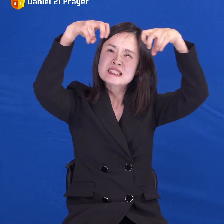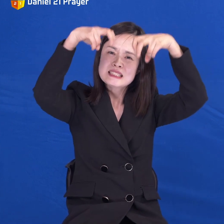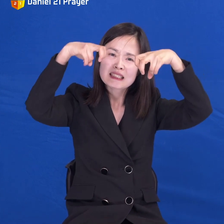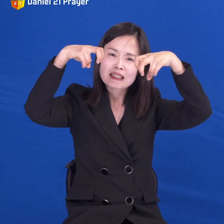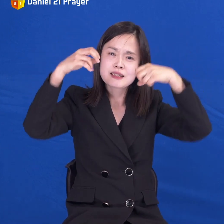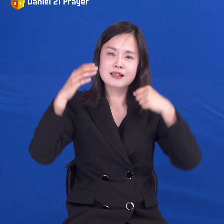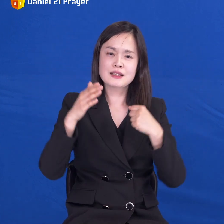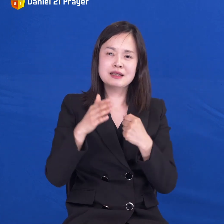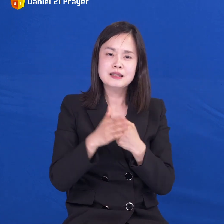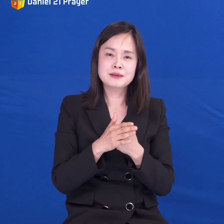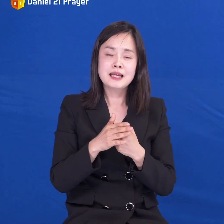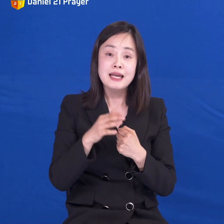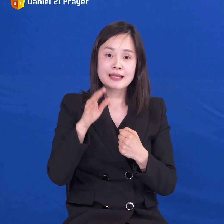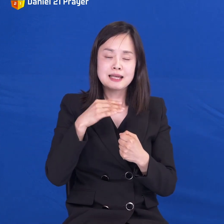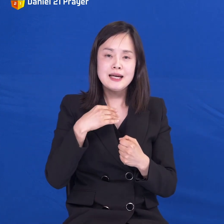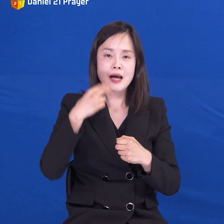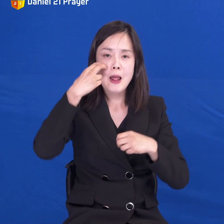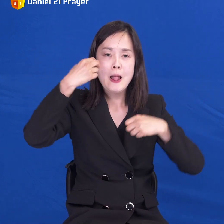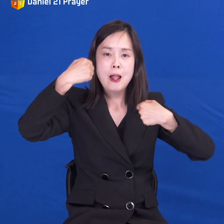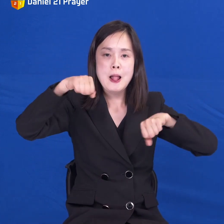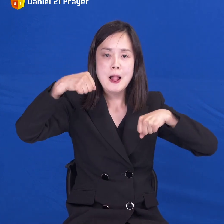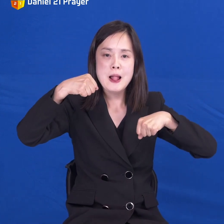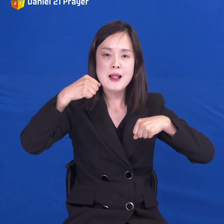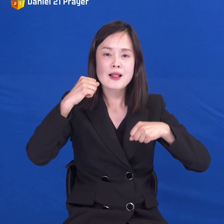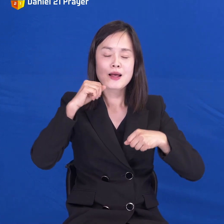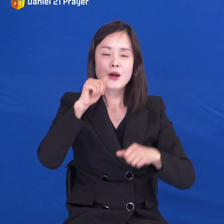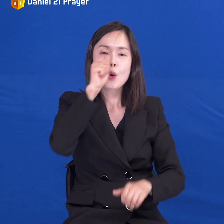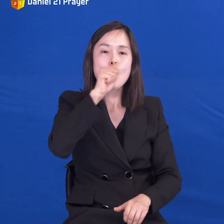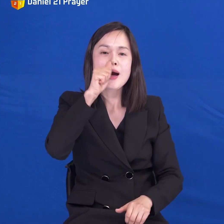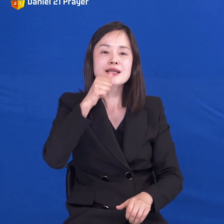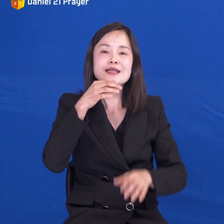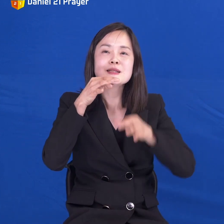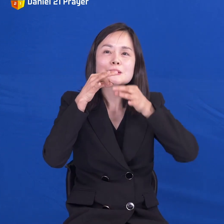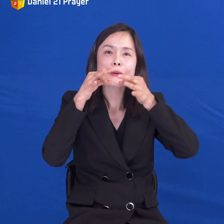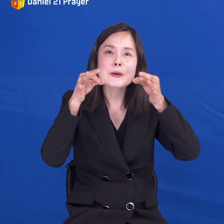냈습니다. 미야옹 미야옹. 똑같습니다.